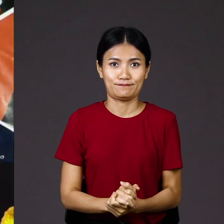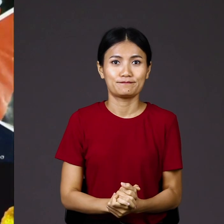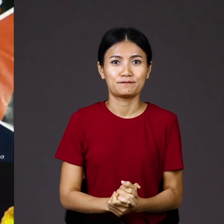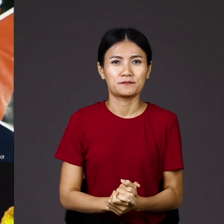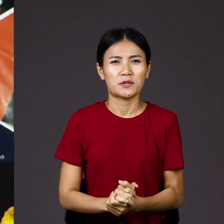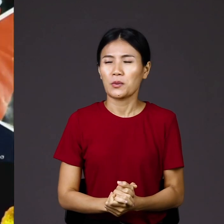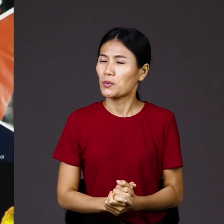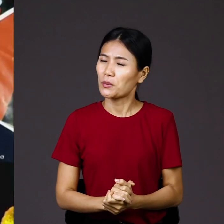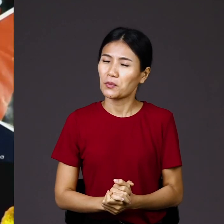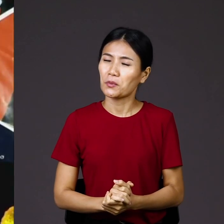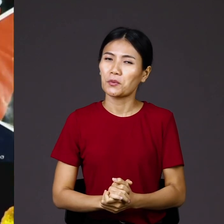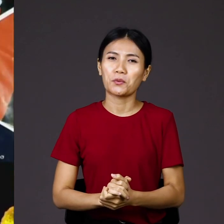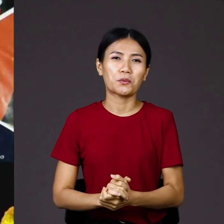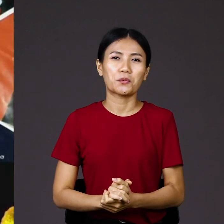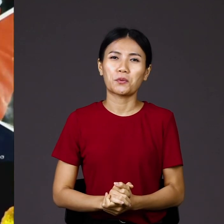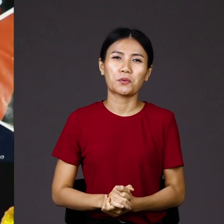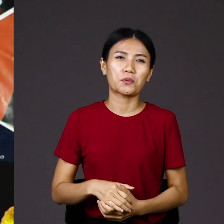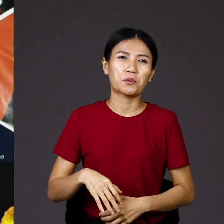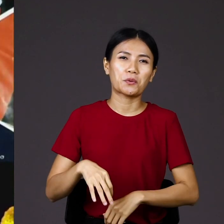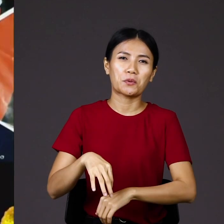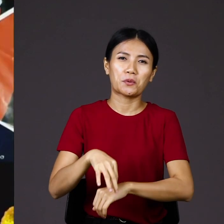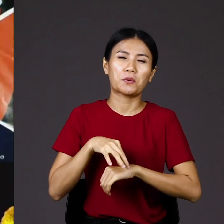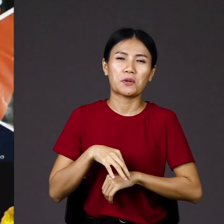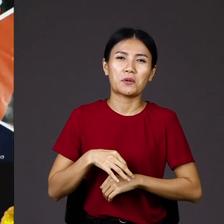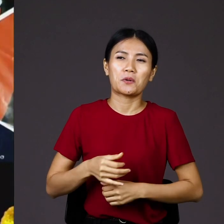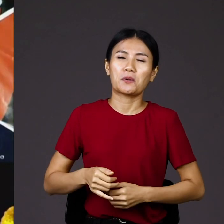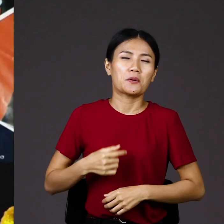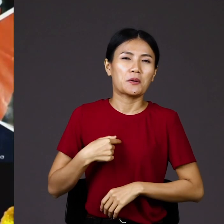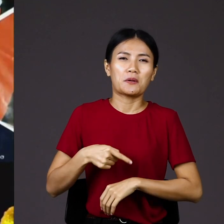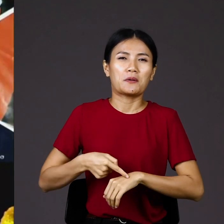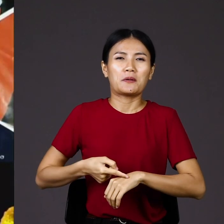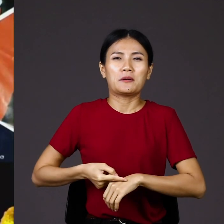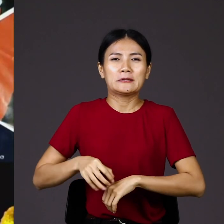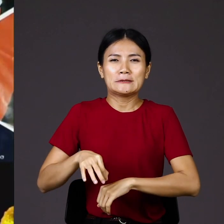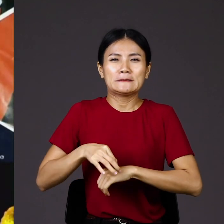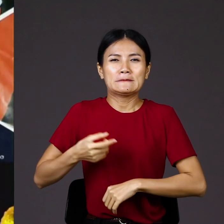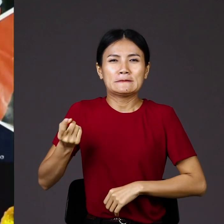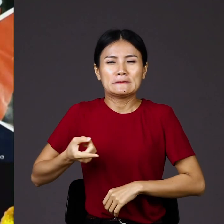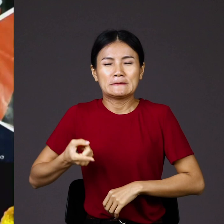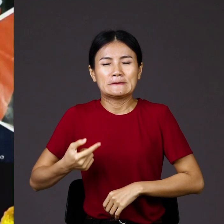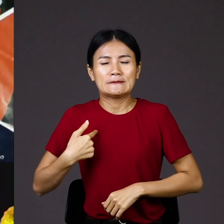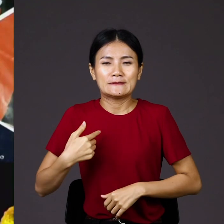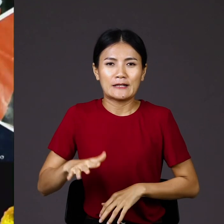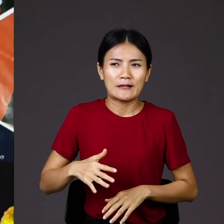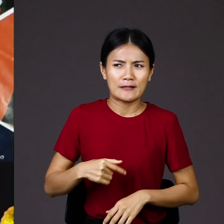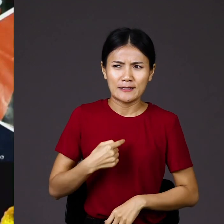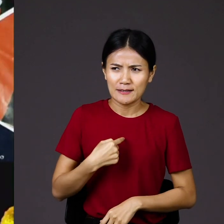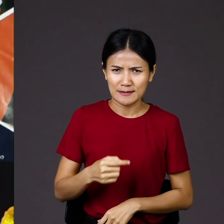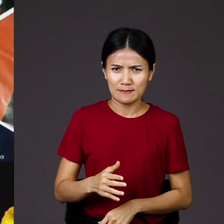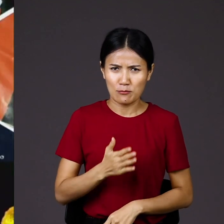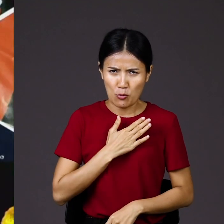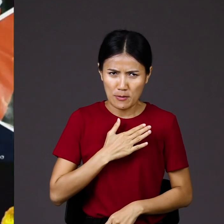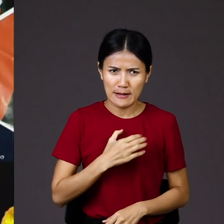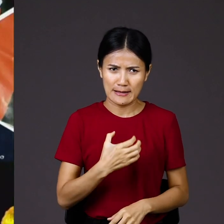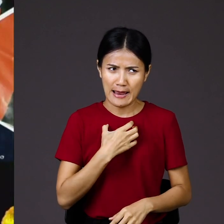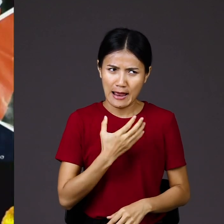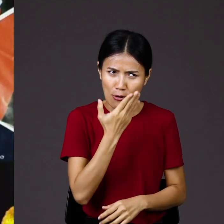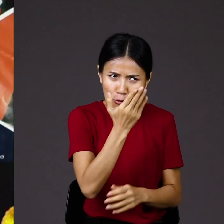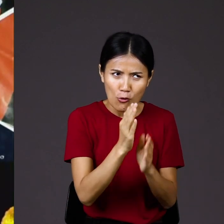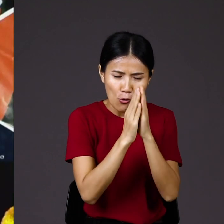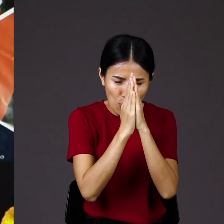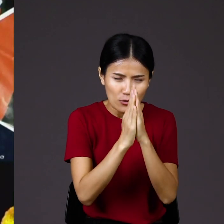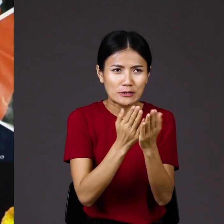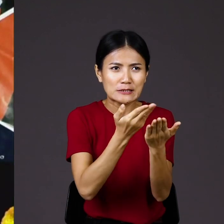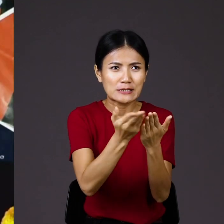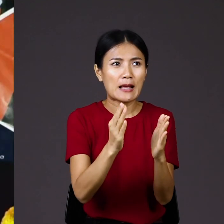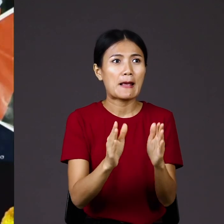ภาเหนียวจริงๆผมนี่นะก็อยากไปซื้ออยากจะไปเช่าพระ